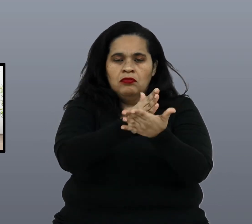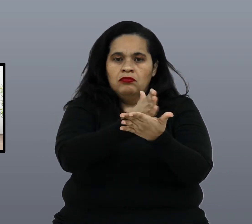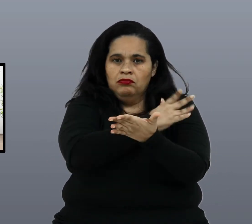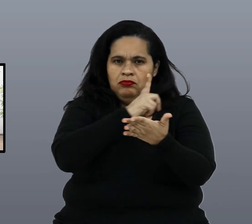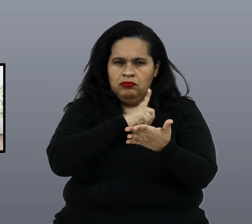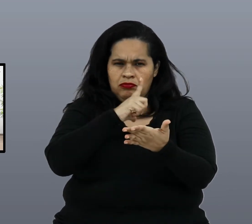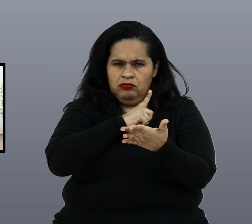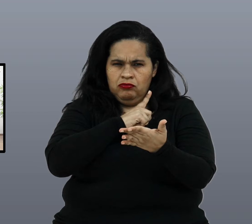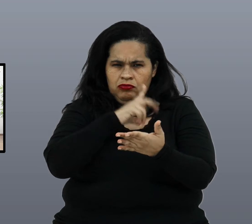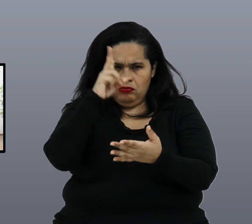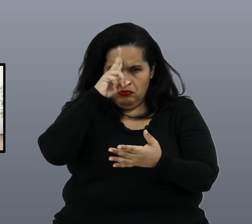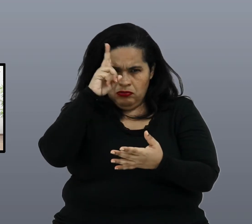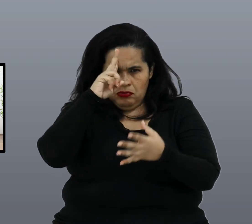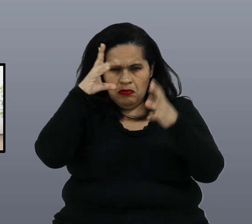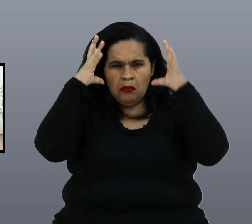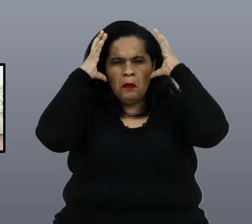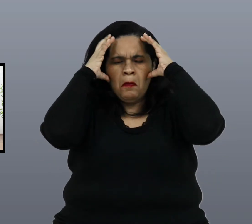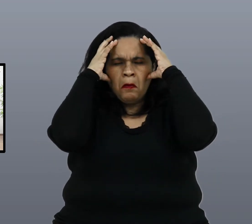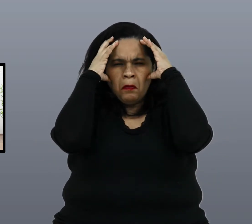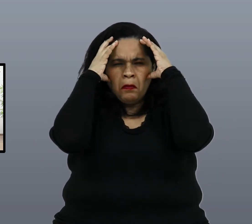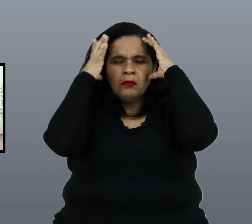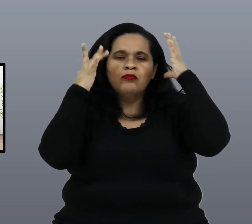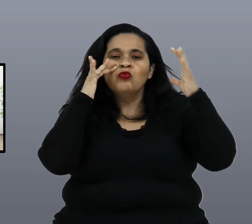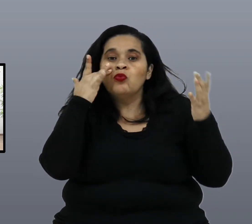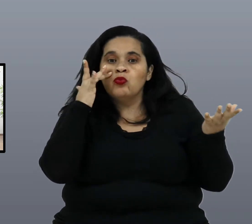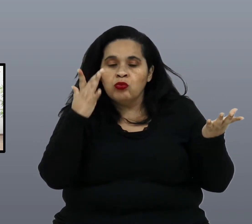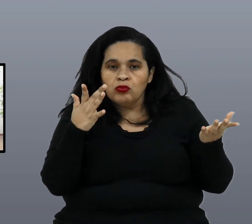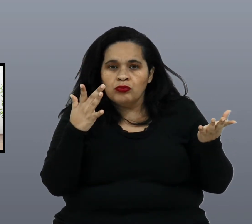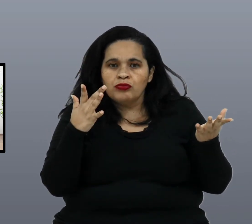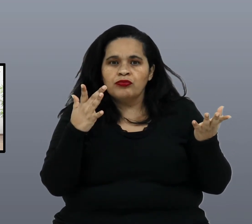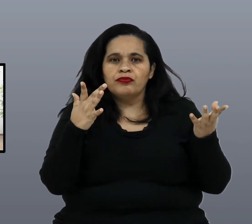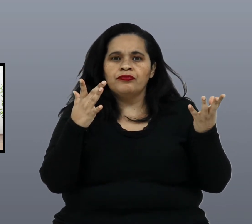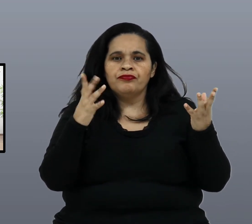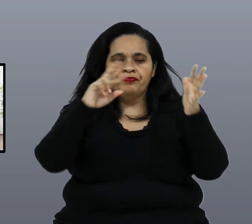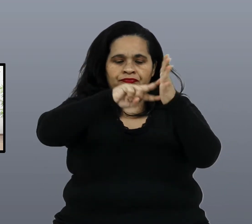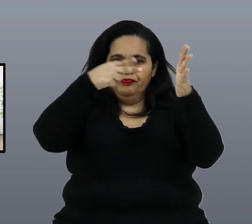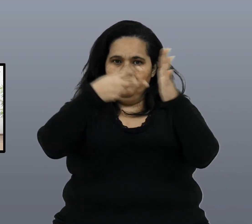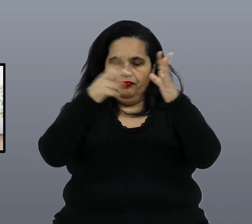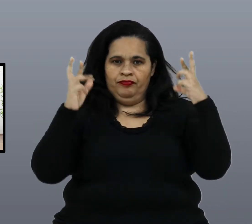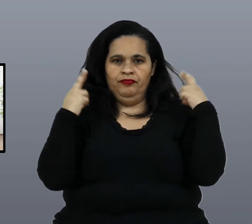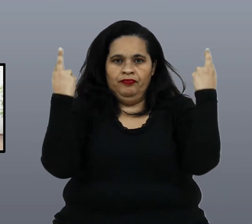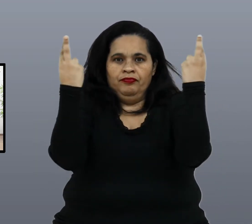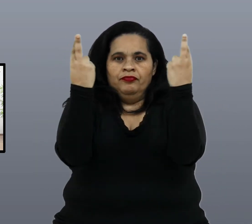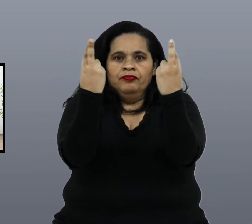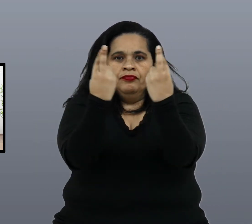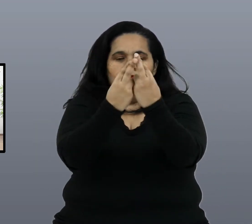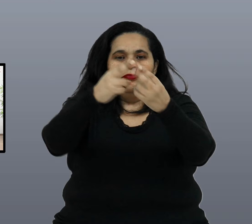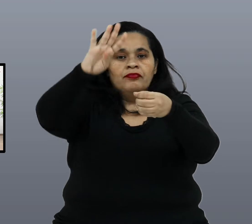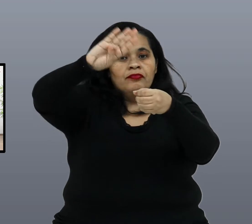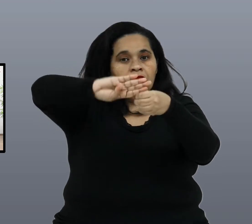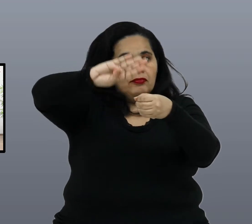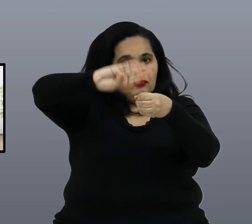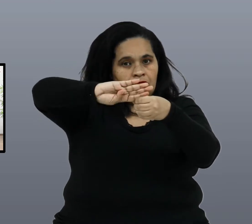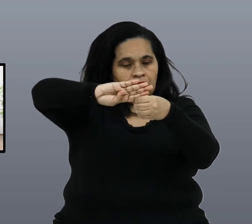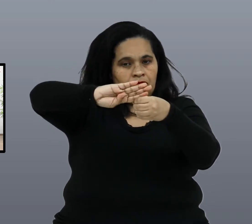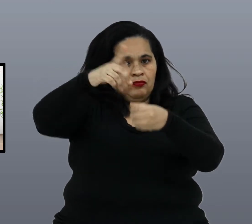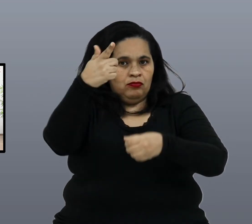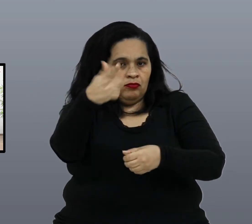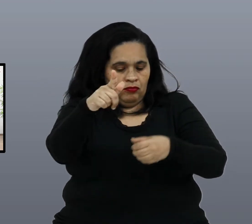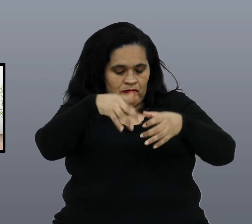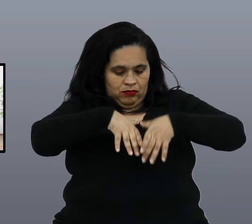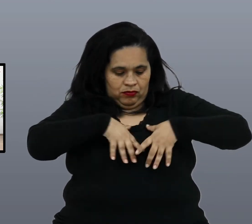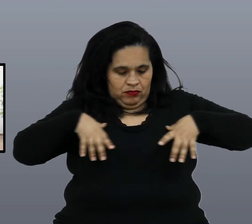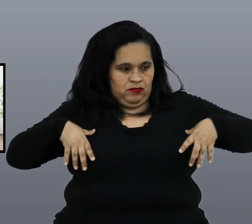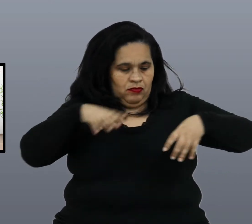né? Cabeça de ouro, não é isso? É o Império Babilônico. Os braços, né? O peito, o